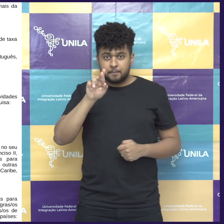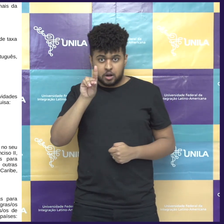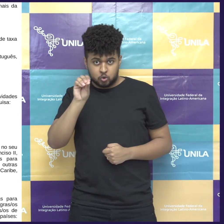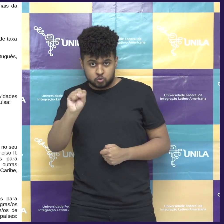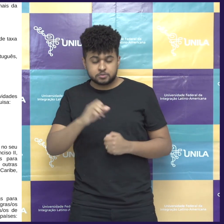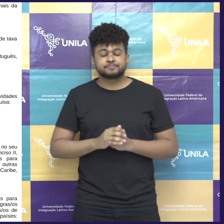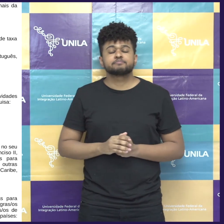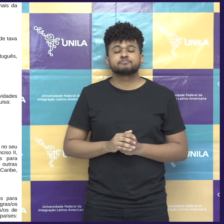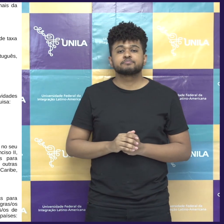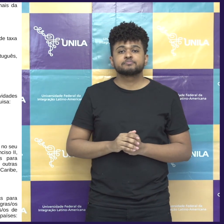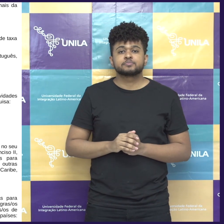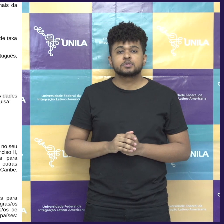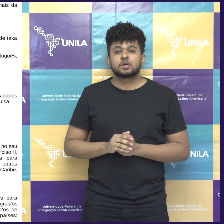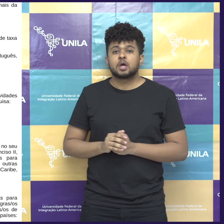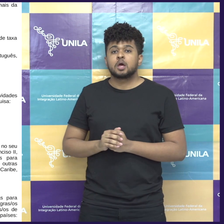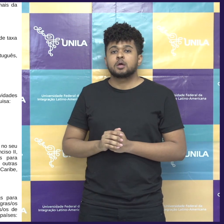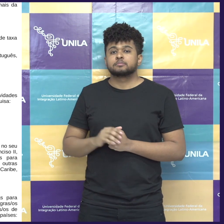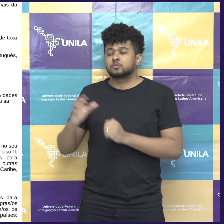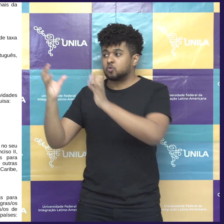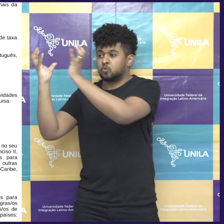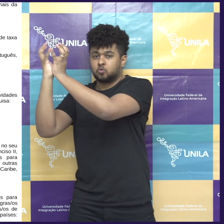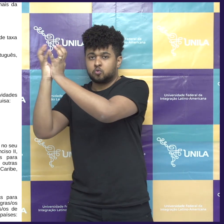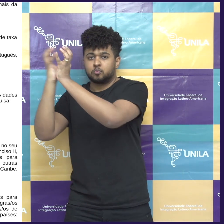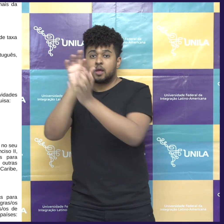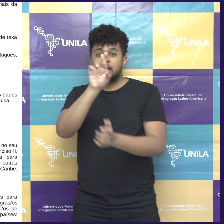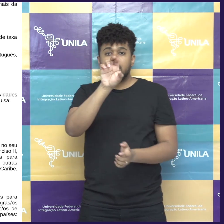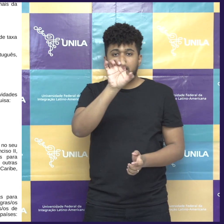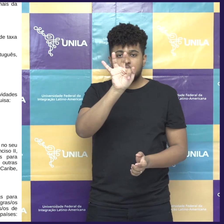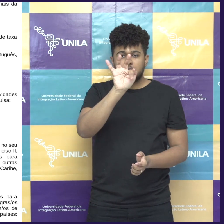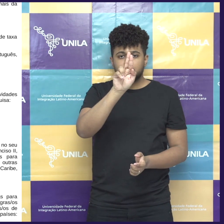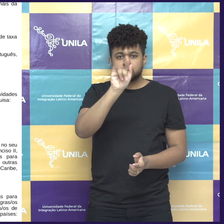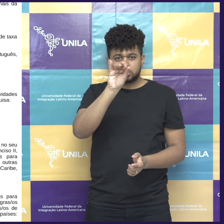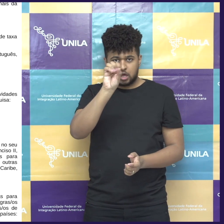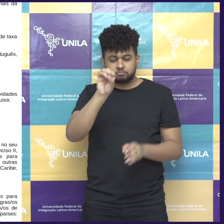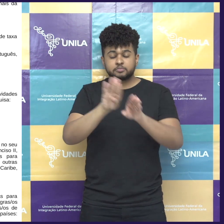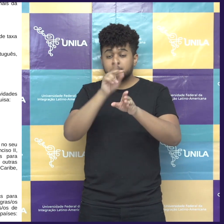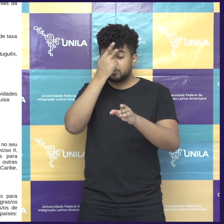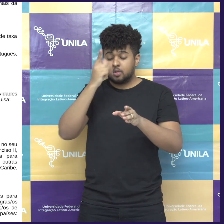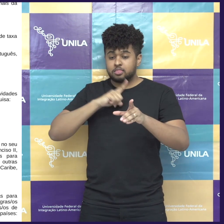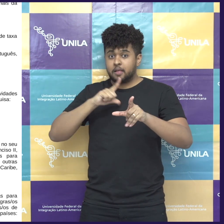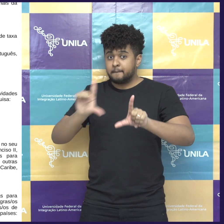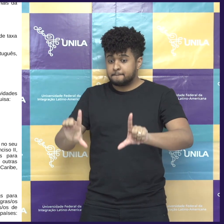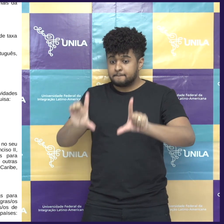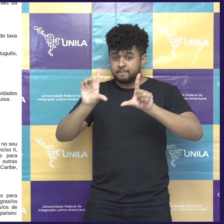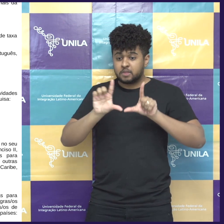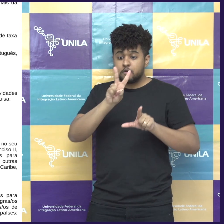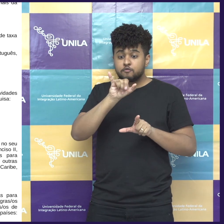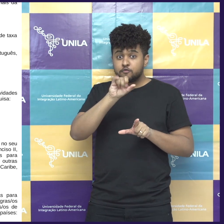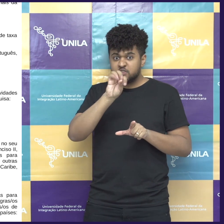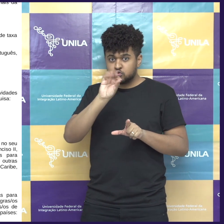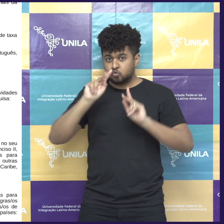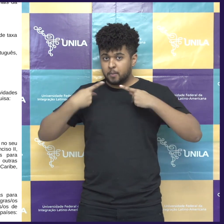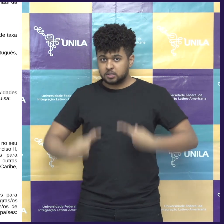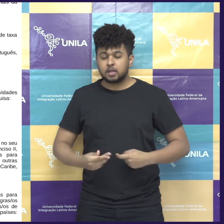pardas, pardos, reserva de vagas para refugiadas, refugiados e portadoras e portadores de visto